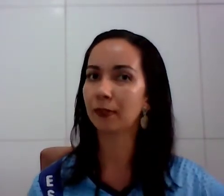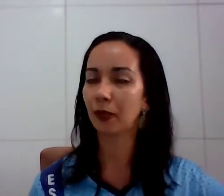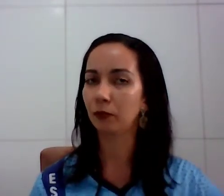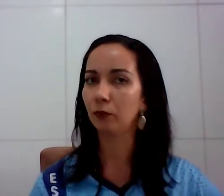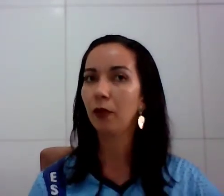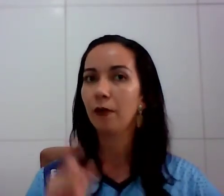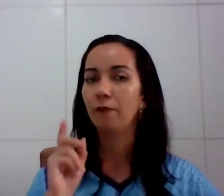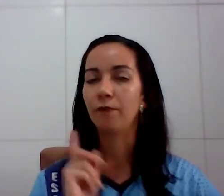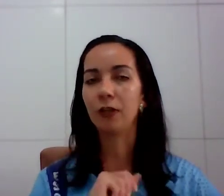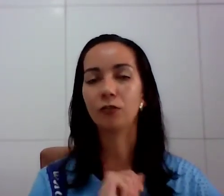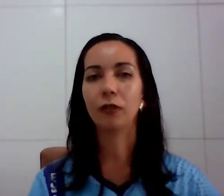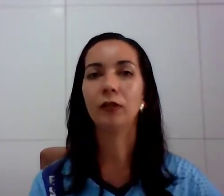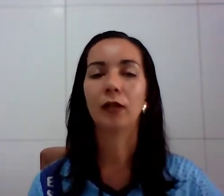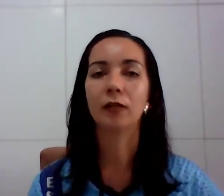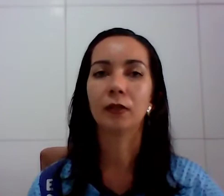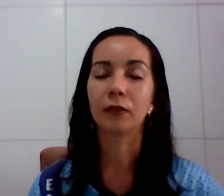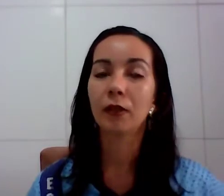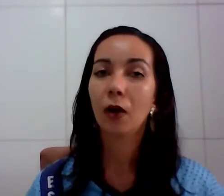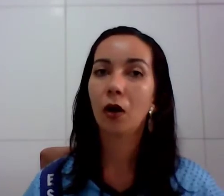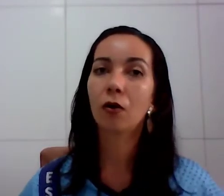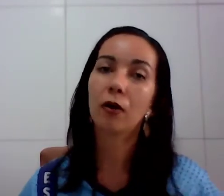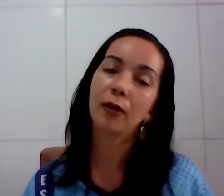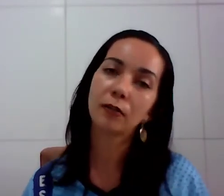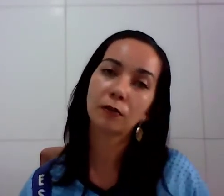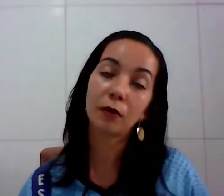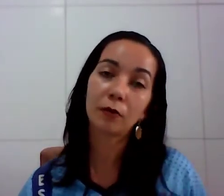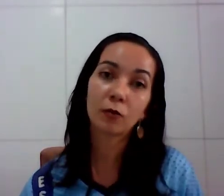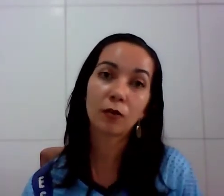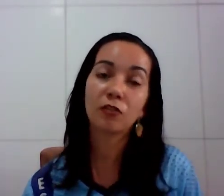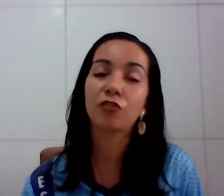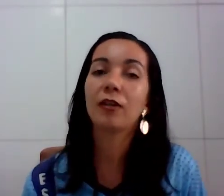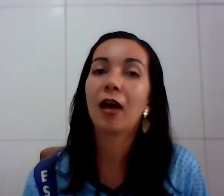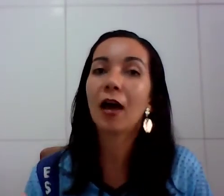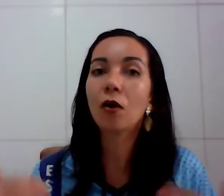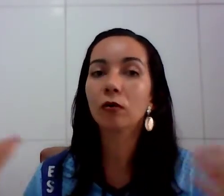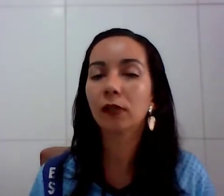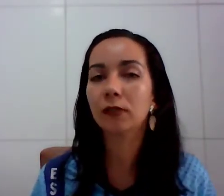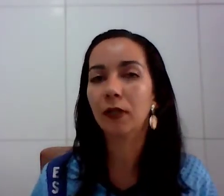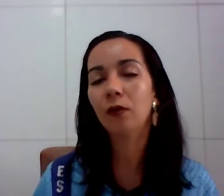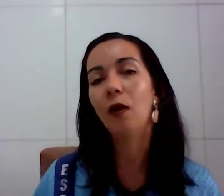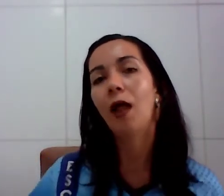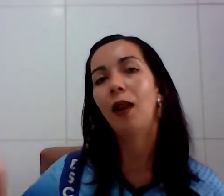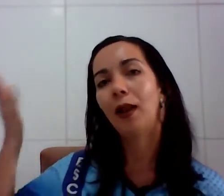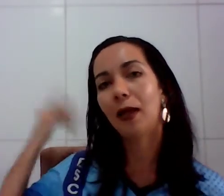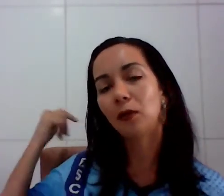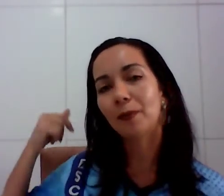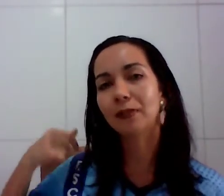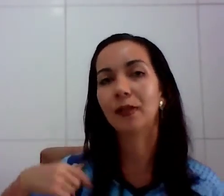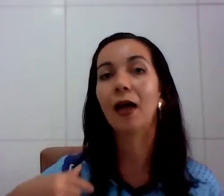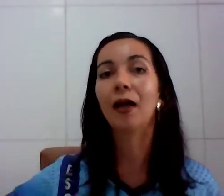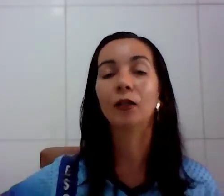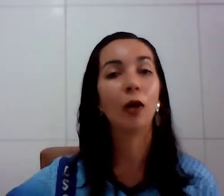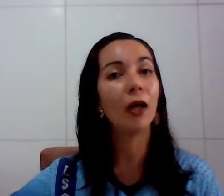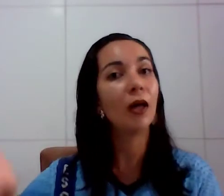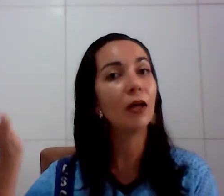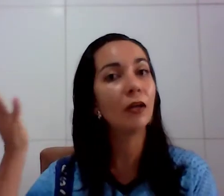passado. Vejam que interessante. Ocorrências foram as coisas que aconteceram lá no passado,